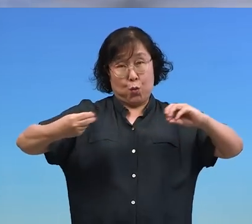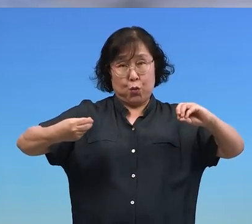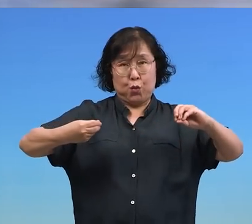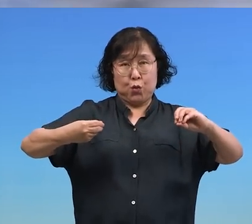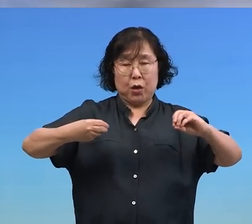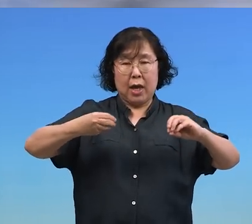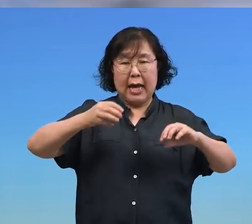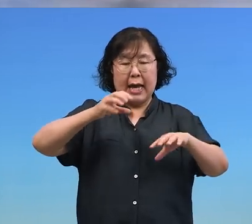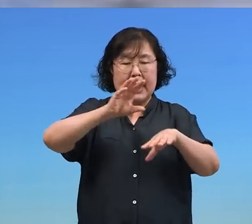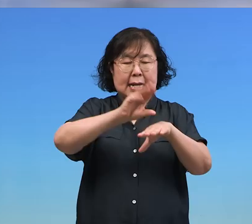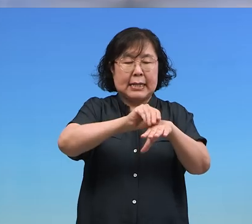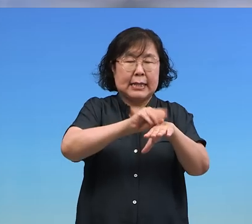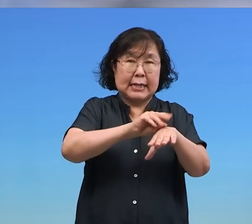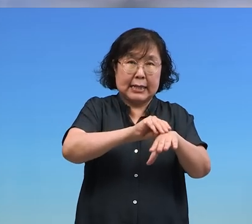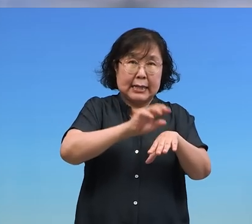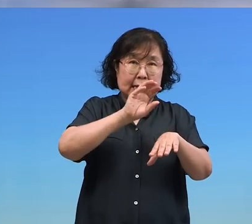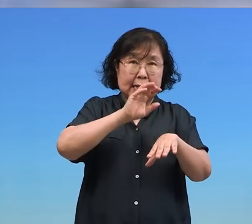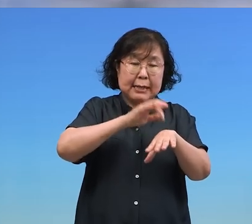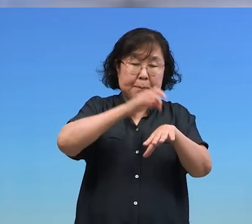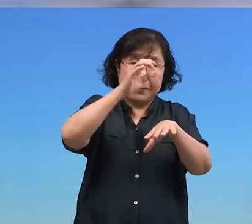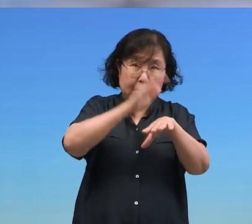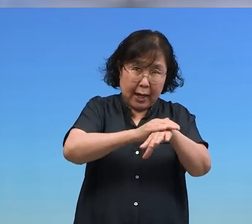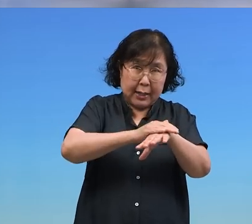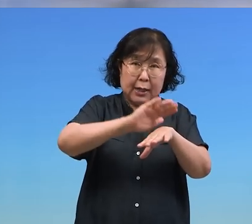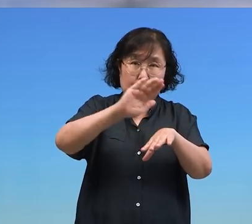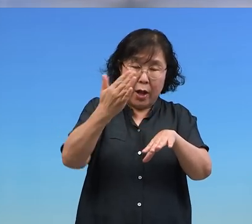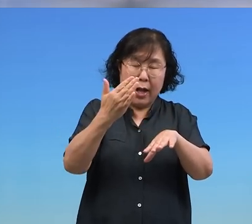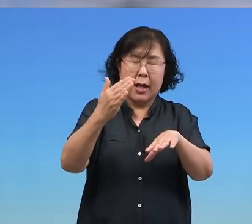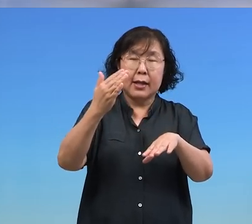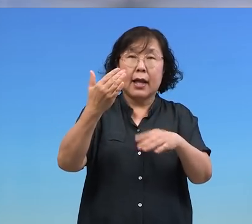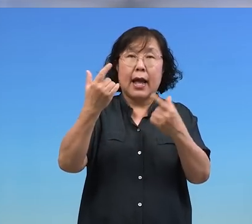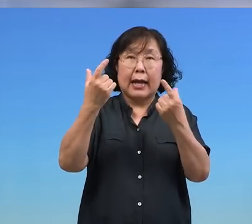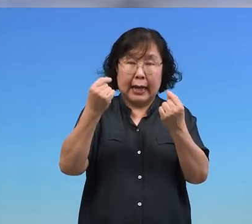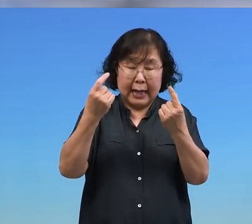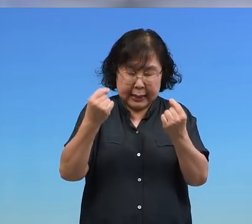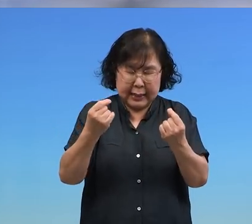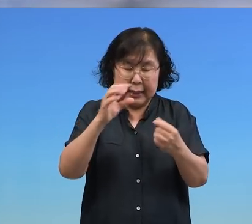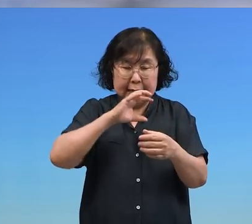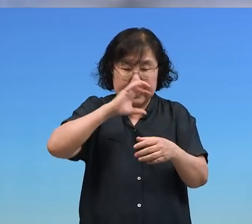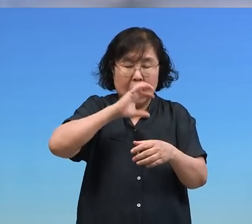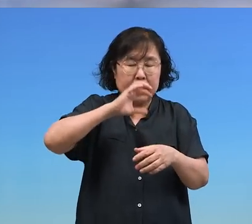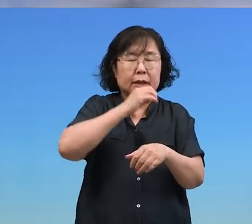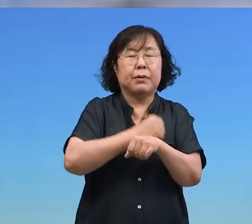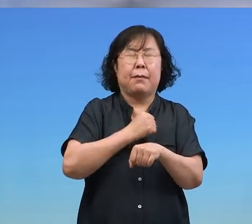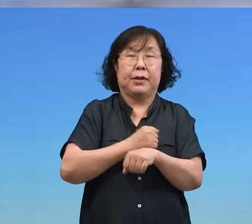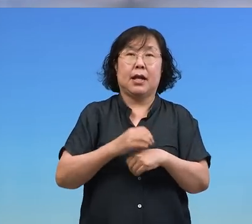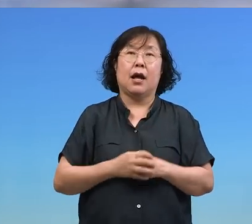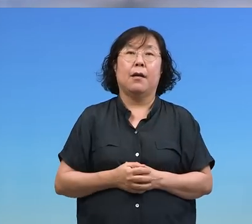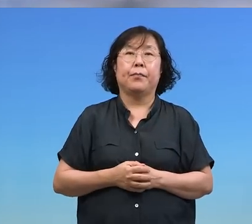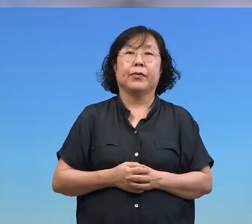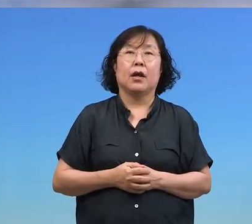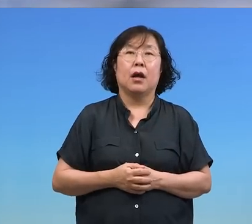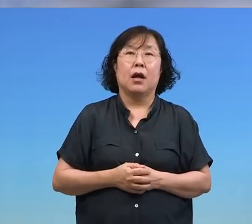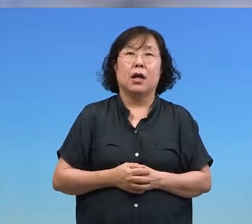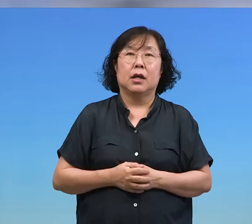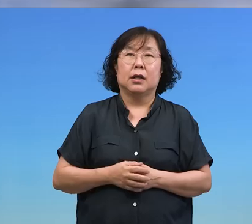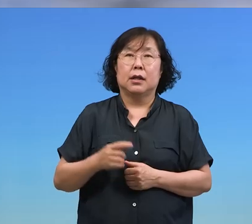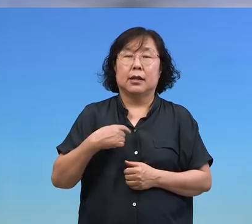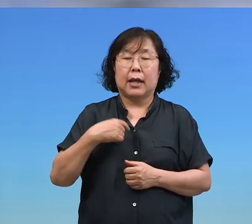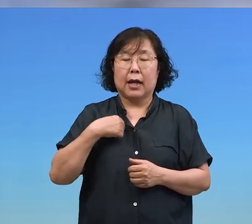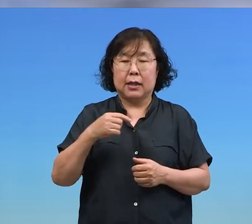때까지 훈련한다 그런 이야기를 드렸던 기억이 있거든요 근육이 기억할 때까지가 뭔지 아시죠? 이게